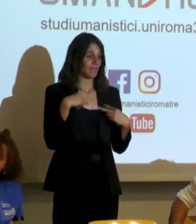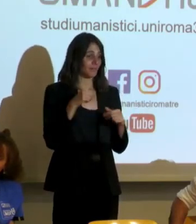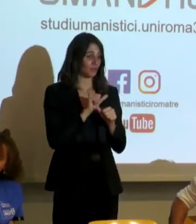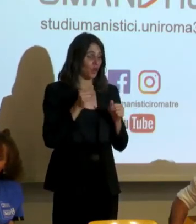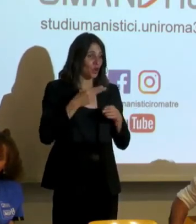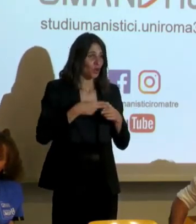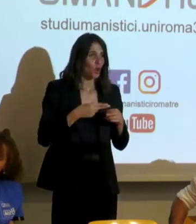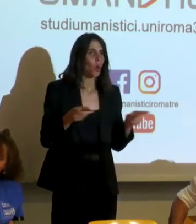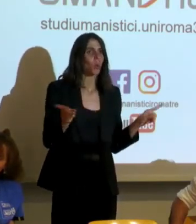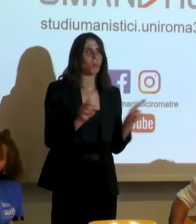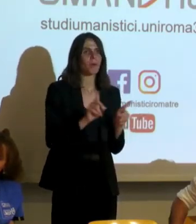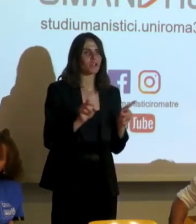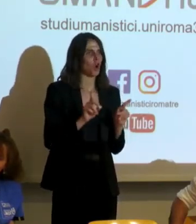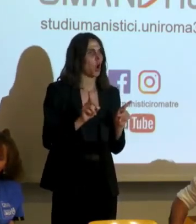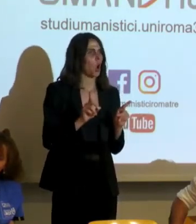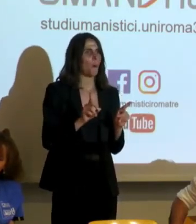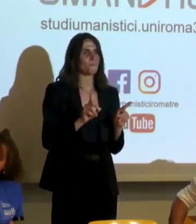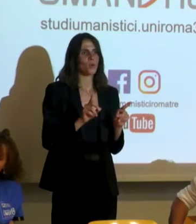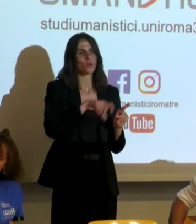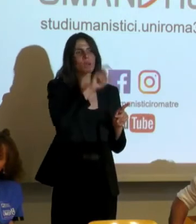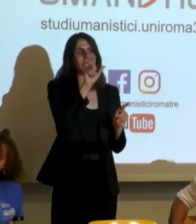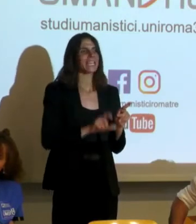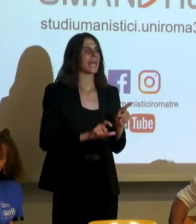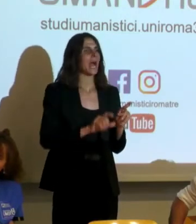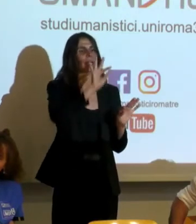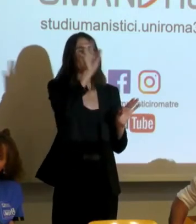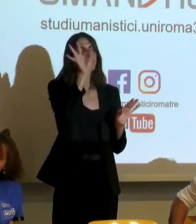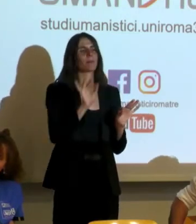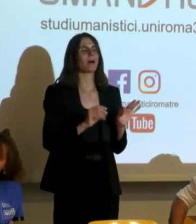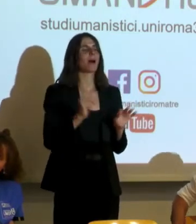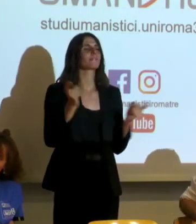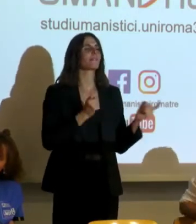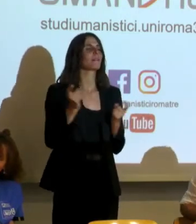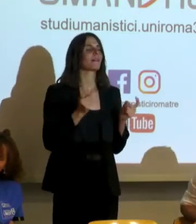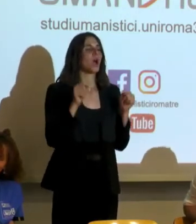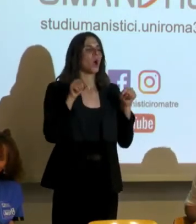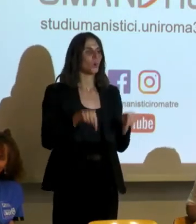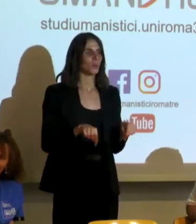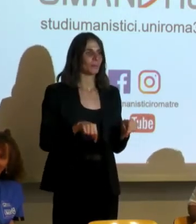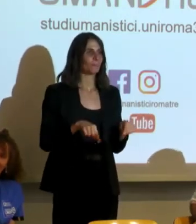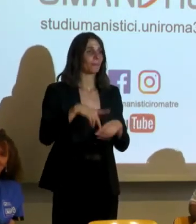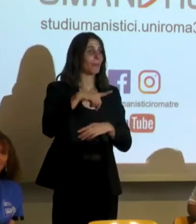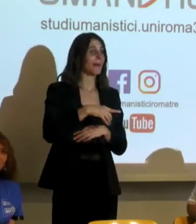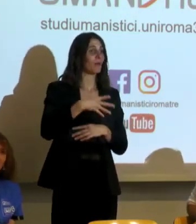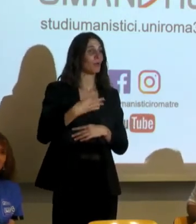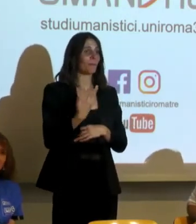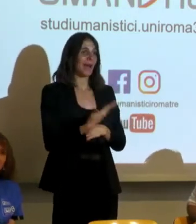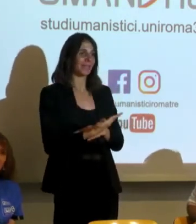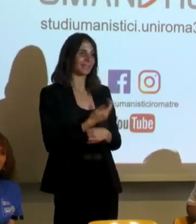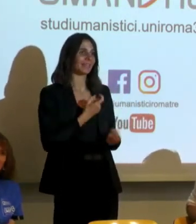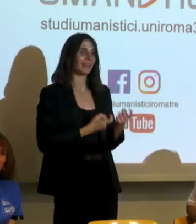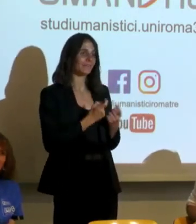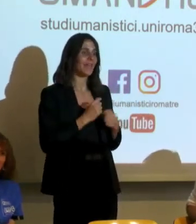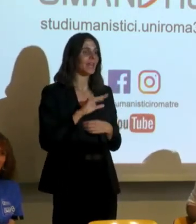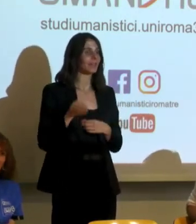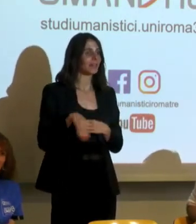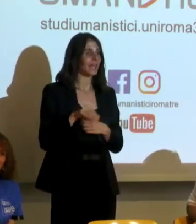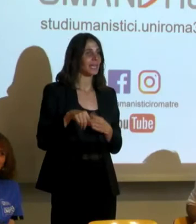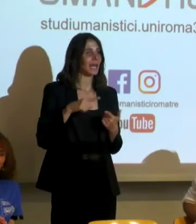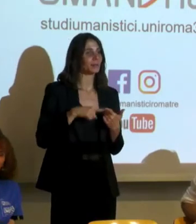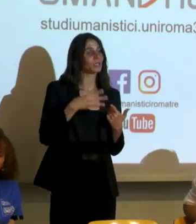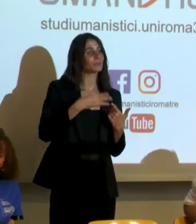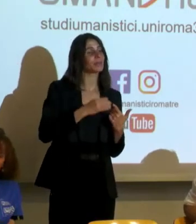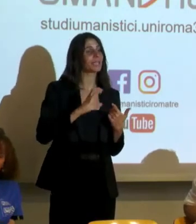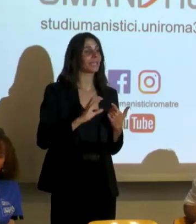piaccia Roma, ma da ogni parte d'Italia, come si evince dai nostri accenti. Paolo Matera arriva da Napoli, Maria Chiara Giorda arriva